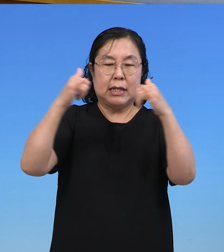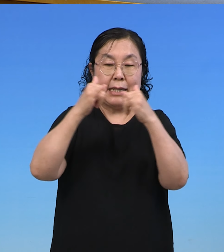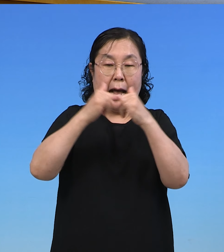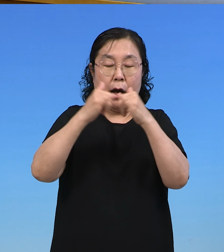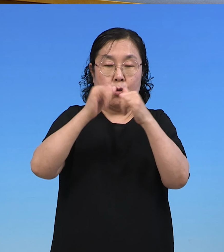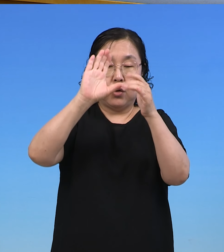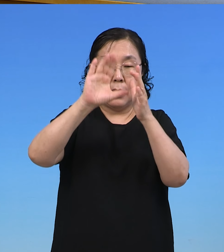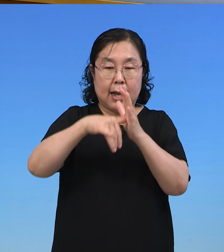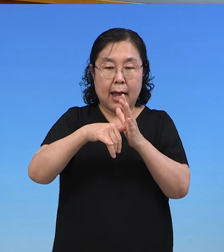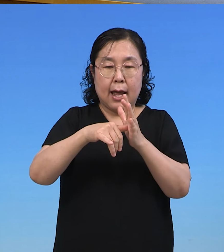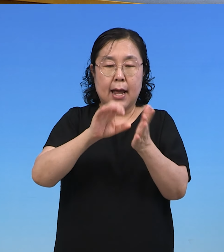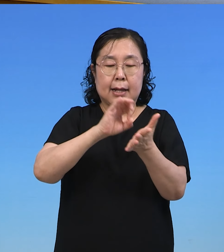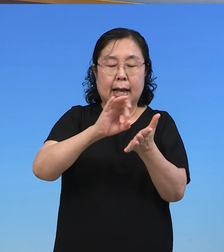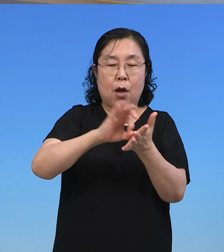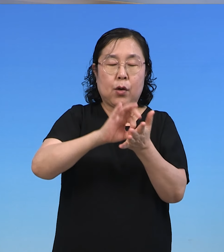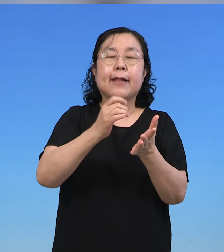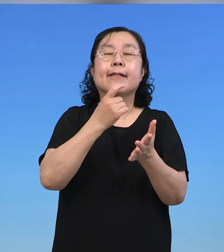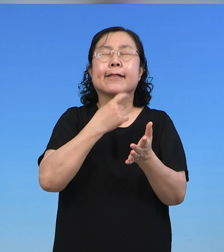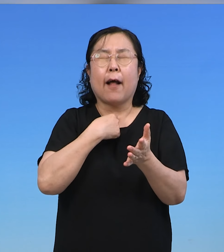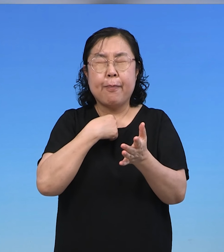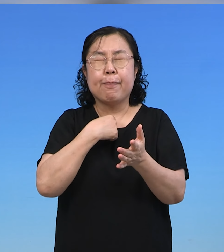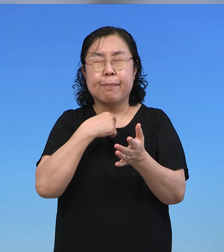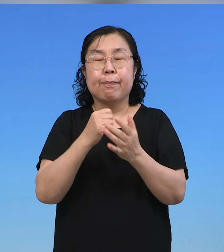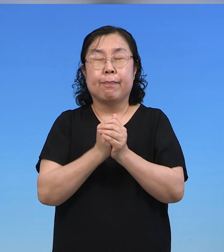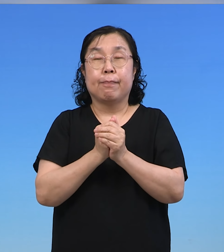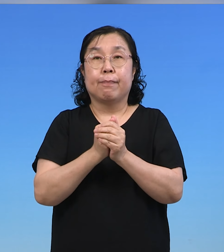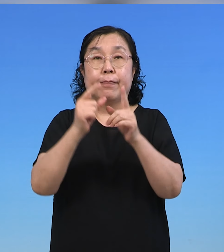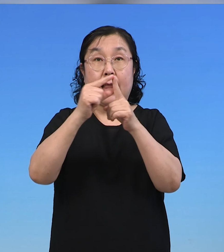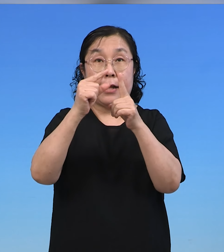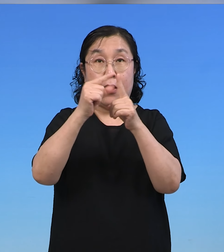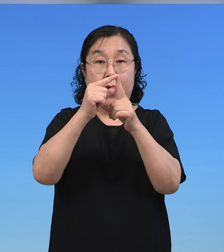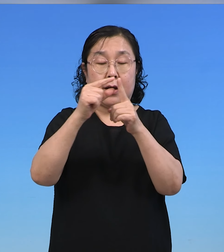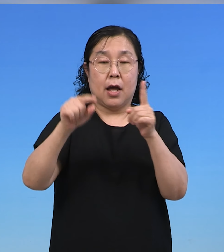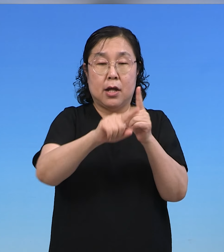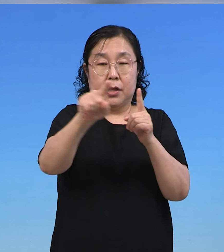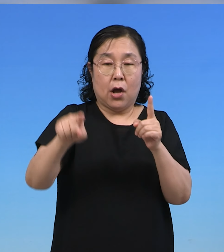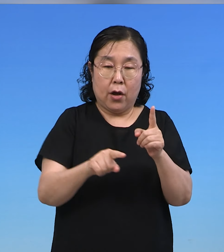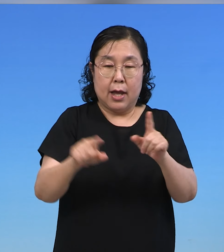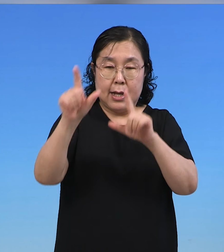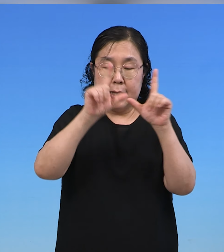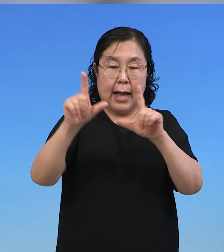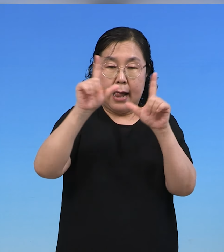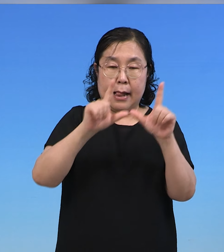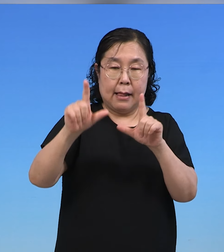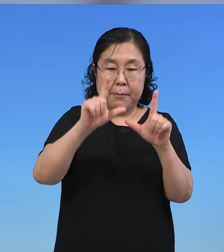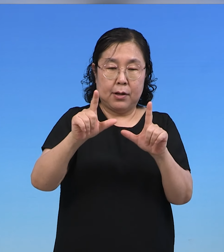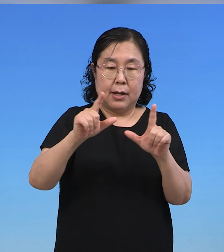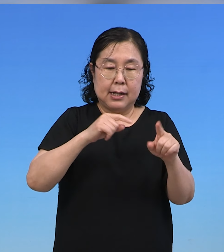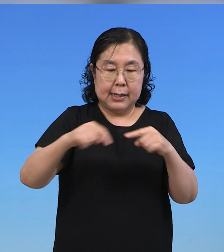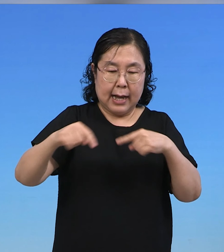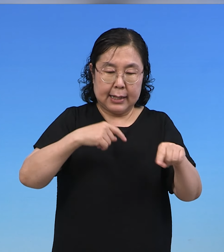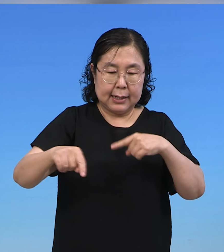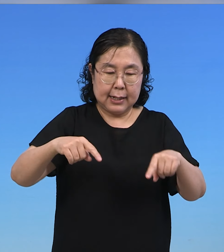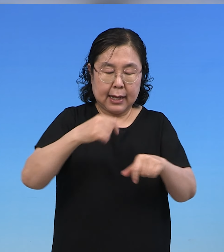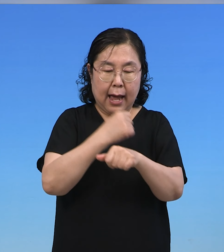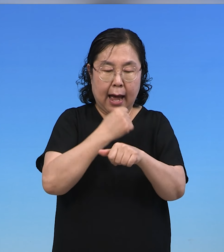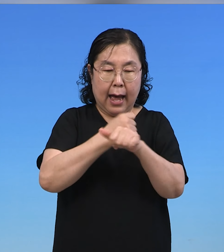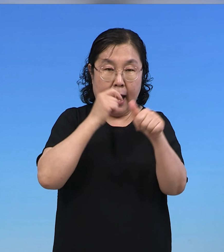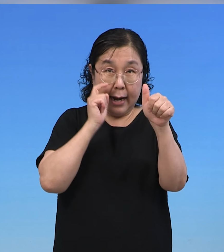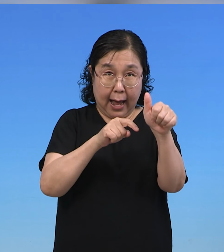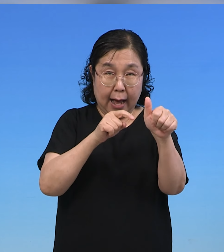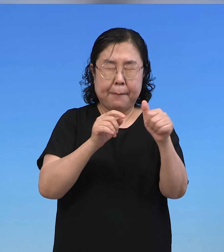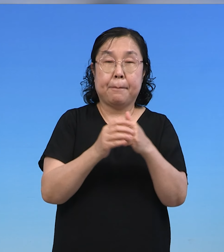용어랍니다. 지금 그리스도의 평강이 너희 삶을 주장하게 하라, 너희 삶의 중심이 되게 하라, 이 권면을 하는데,